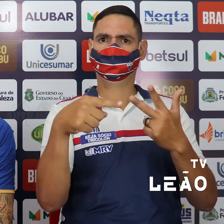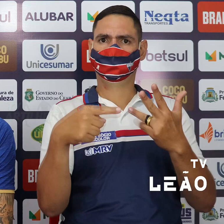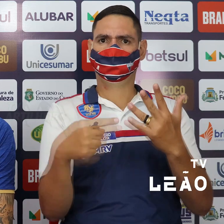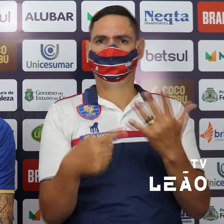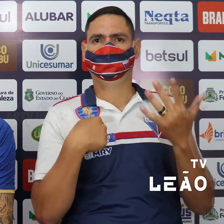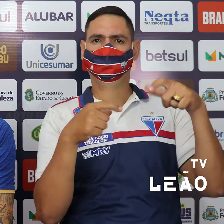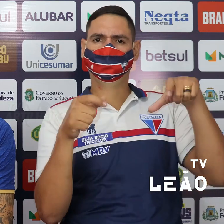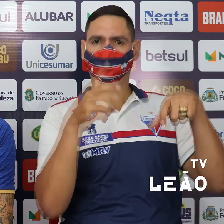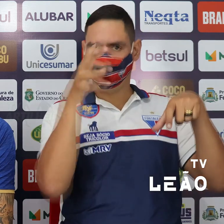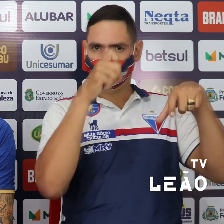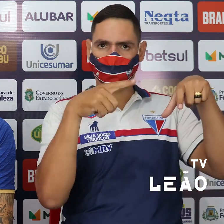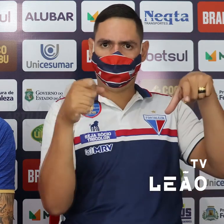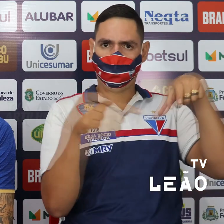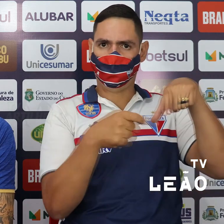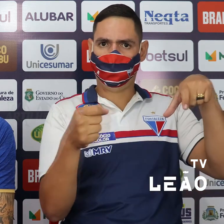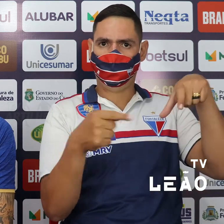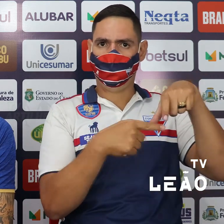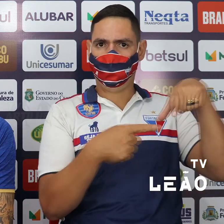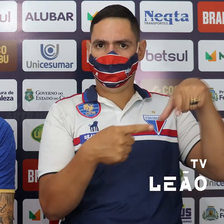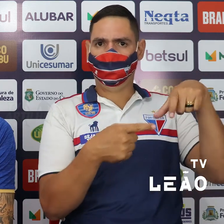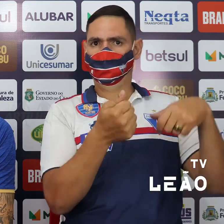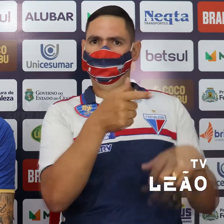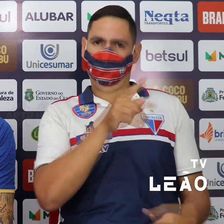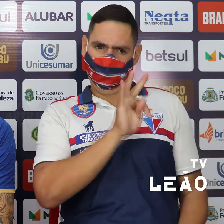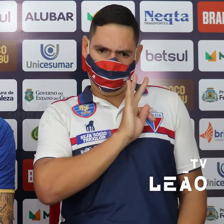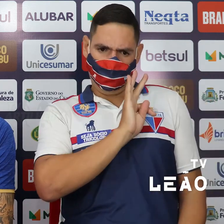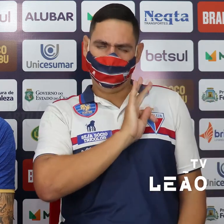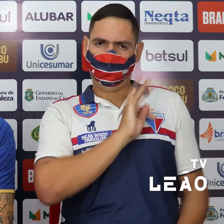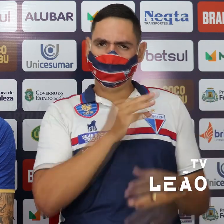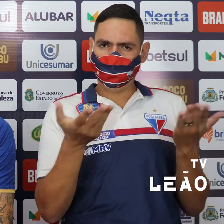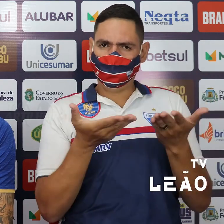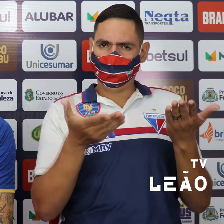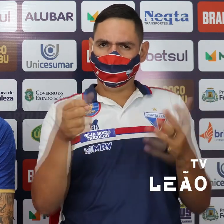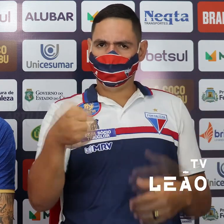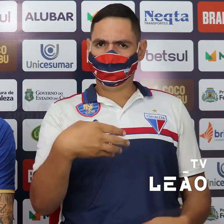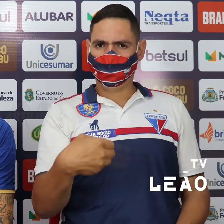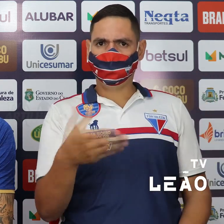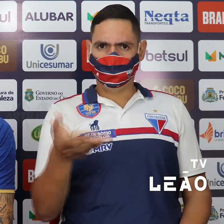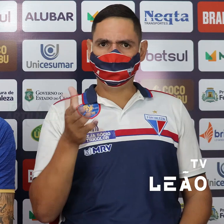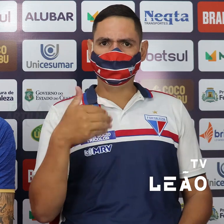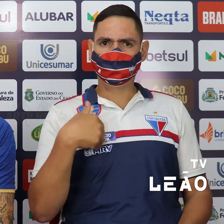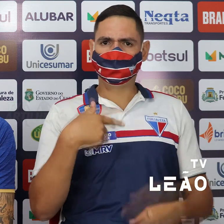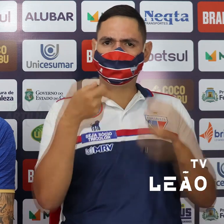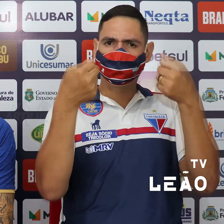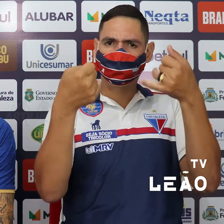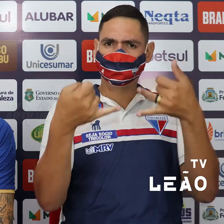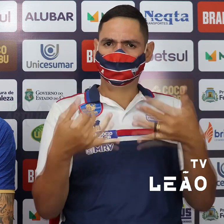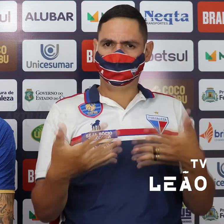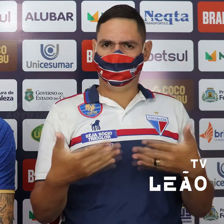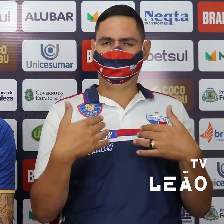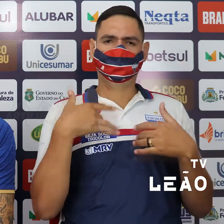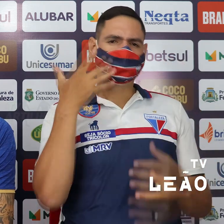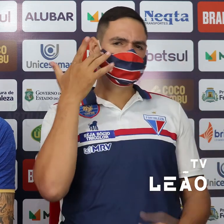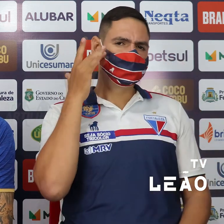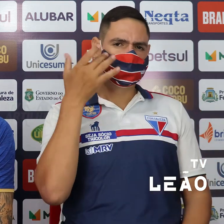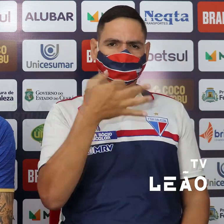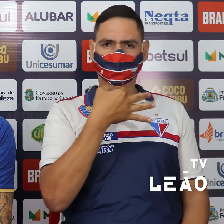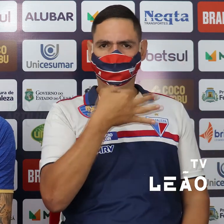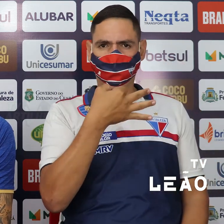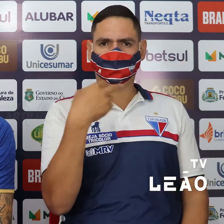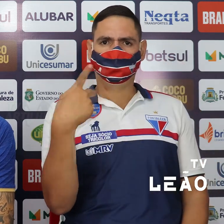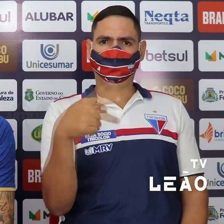acredita que Boyoda, em apenas 2 dias, já conseguiu implementar um pouco das ideias dele? O que tem achado do trabalho da